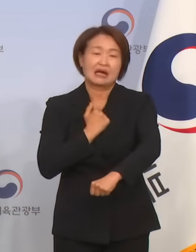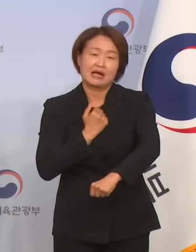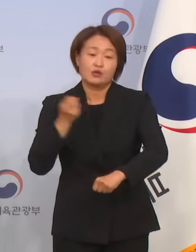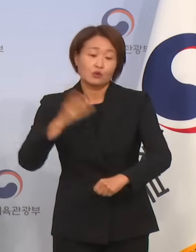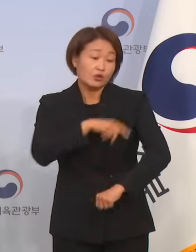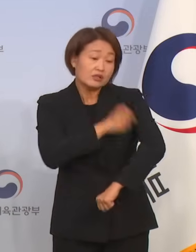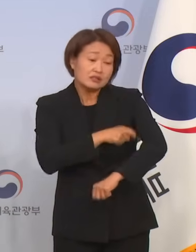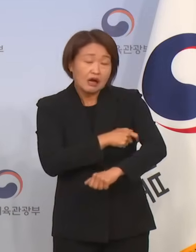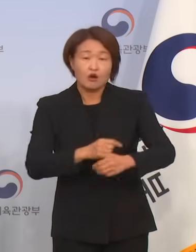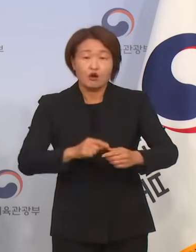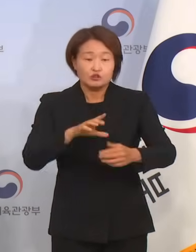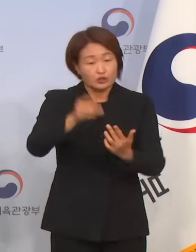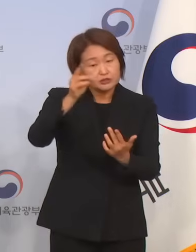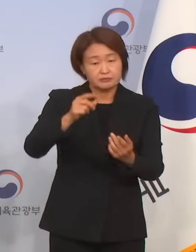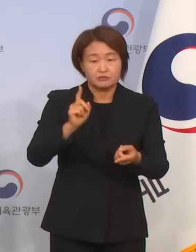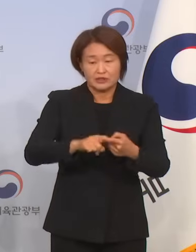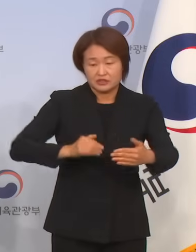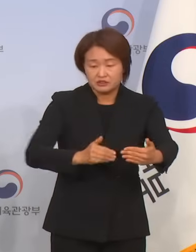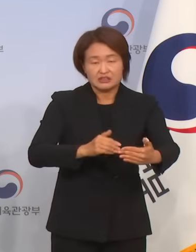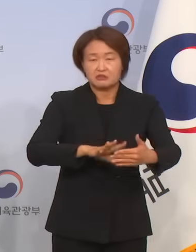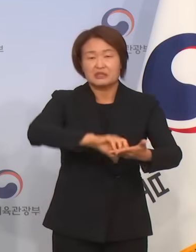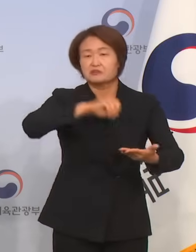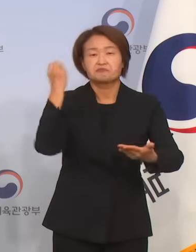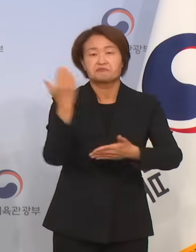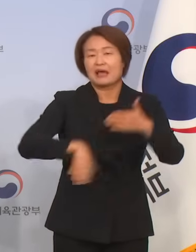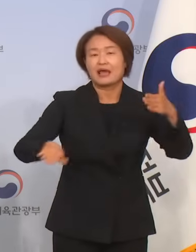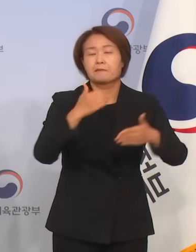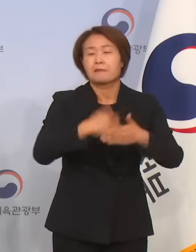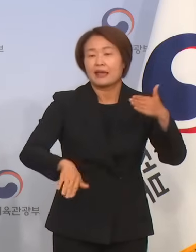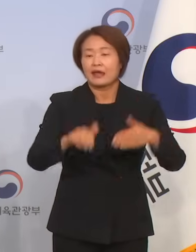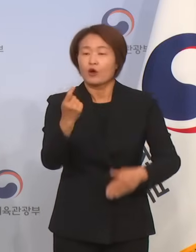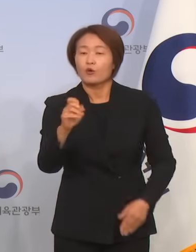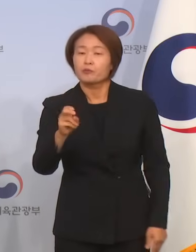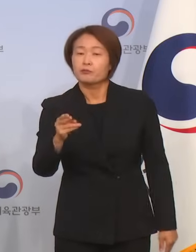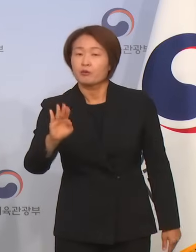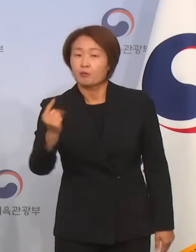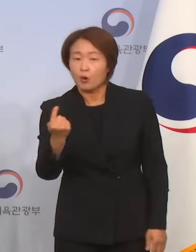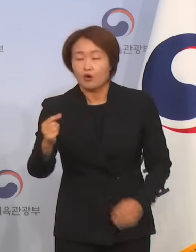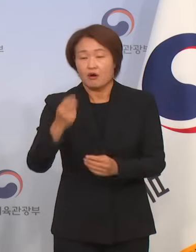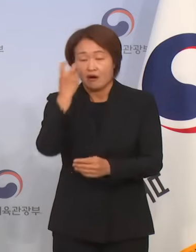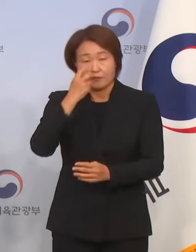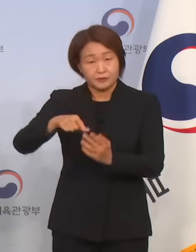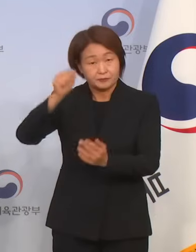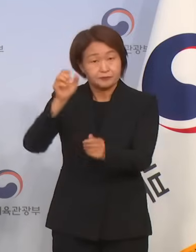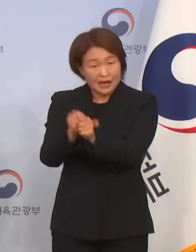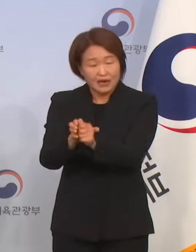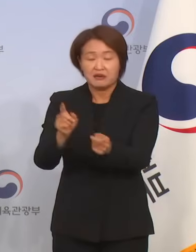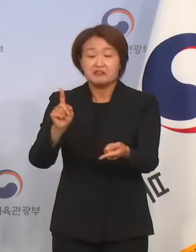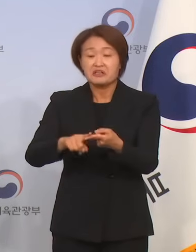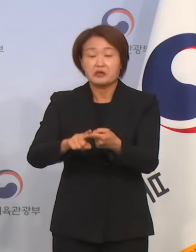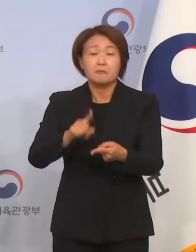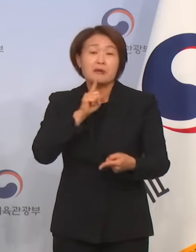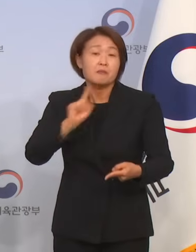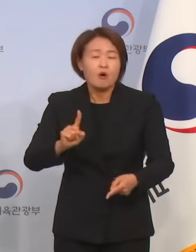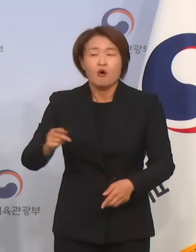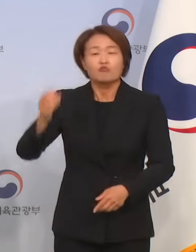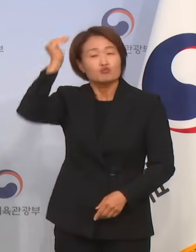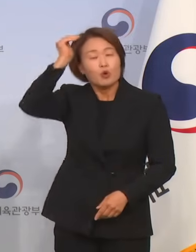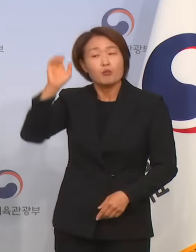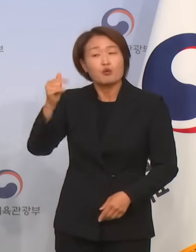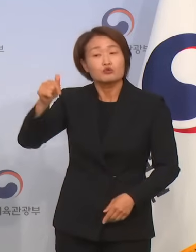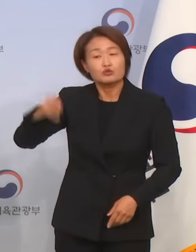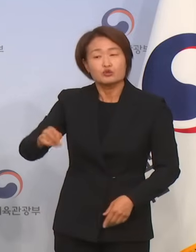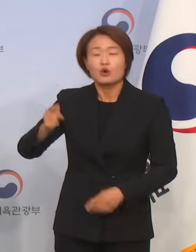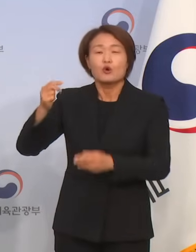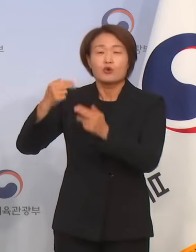절차도 누락하였습니다. 홍명보 감독을 선임할 때는 회장의 지시라는 이유로 권한이 없는